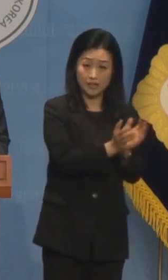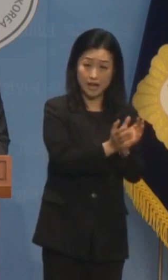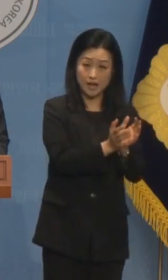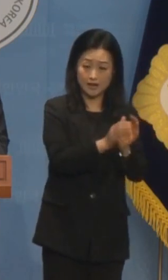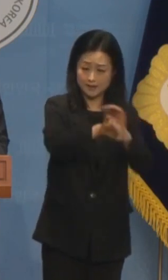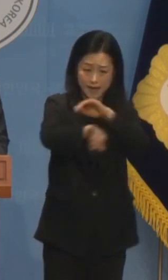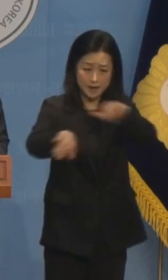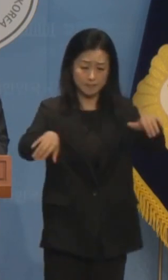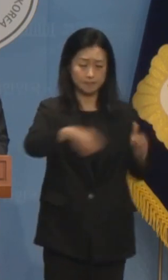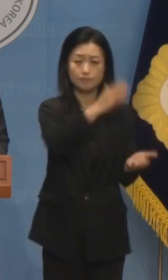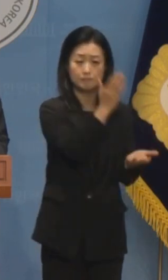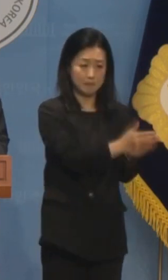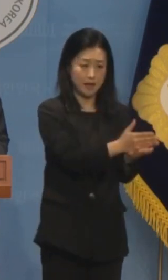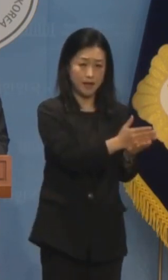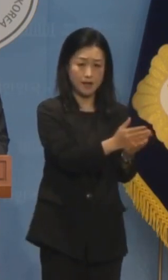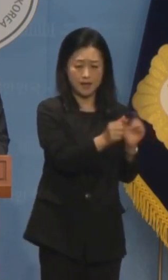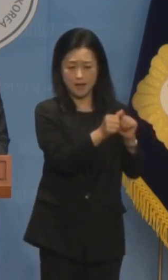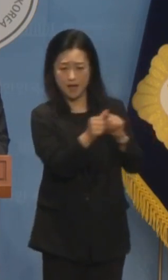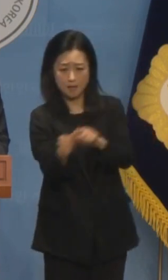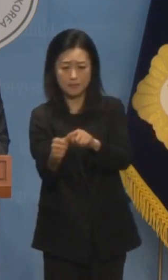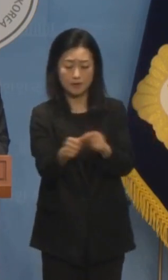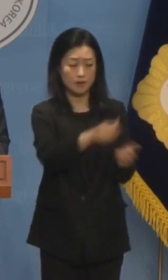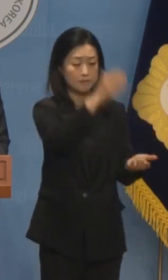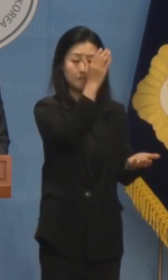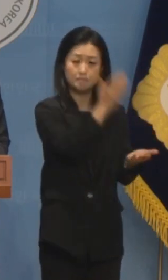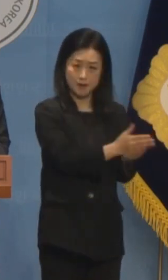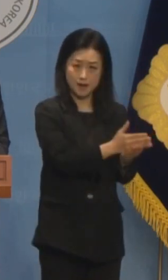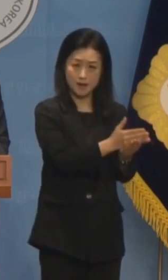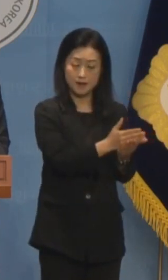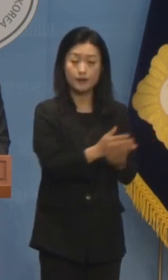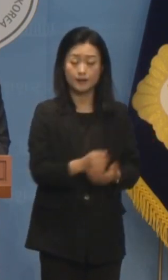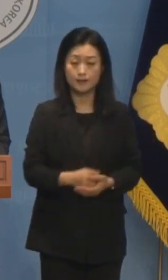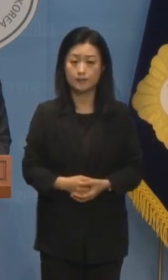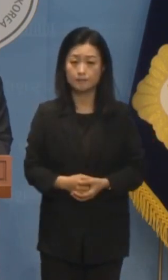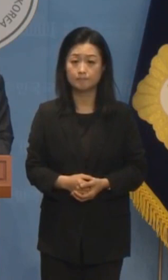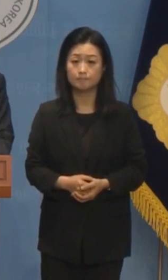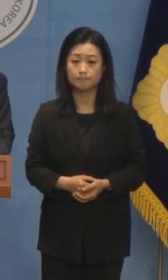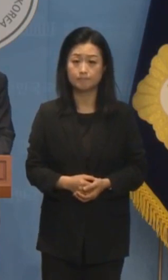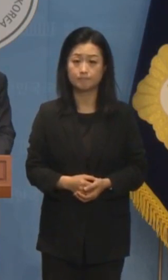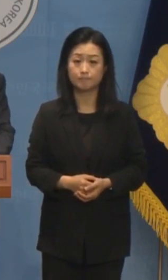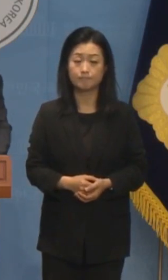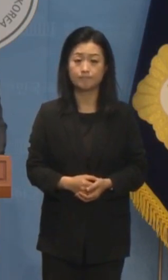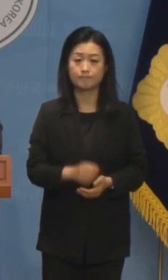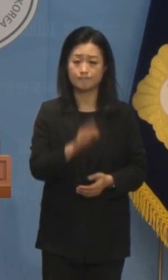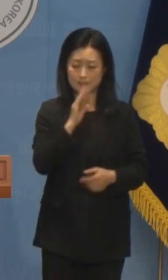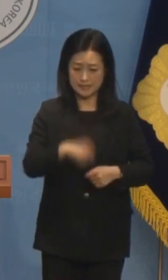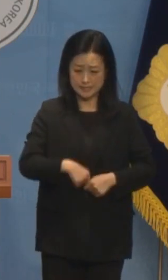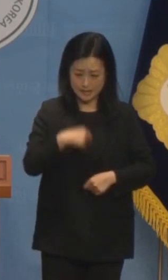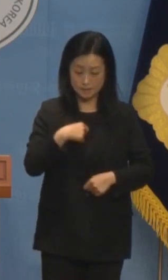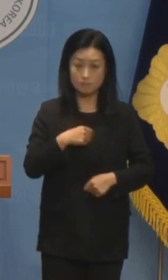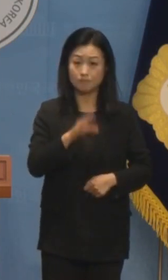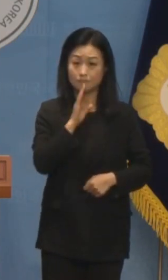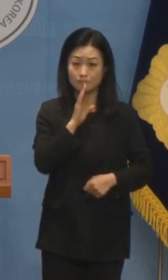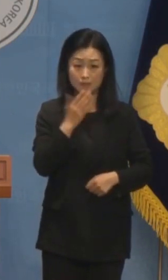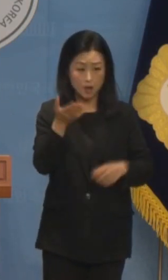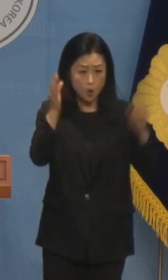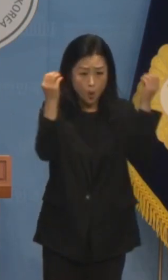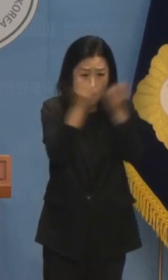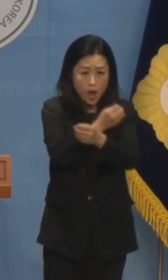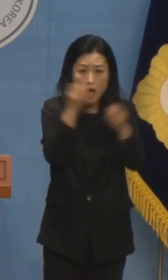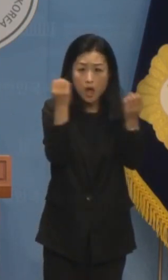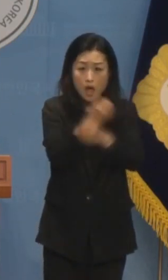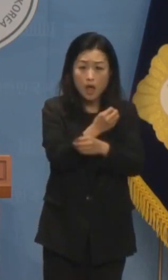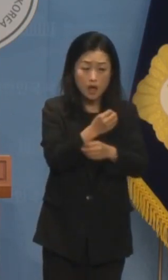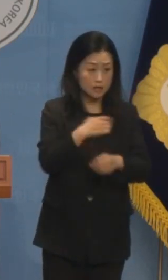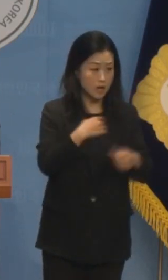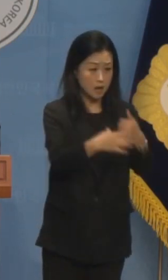부당한 개입과 압력이 행사되지 말아야 합니다. 사실 오인에 근거한 후보 간